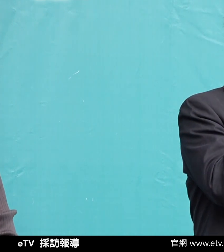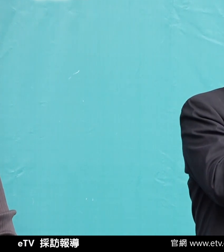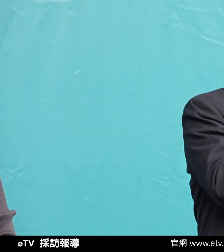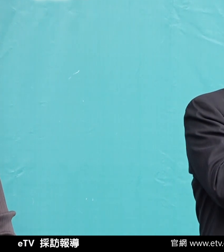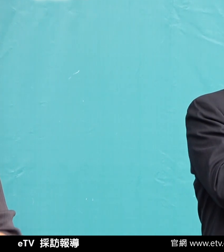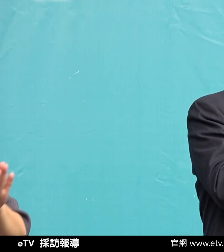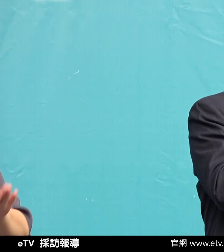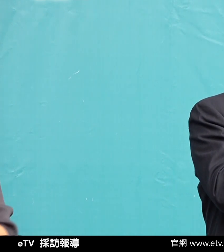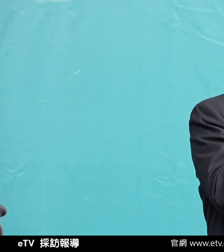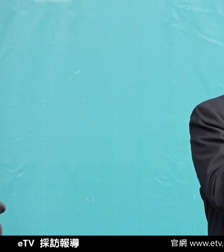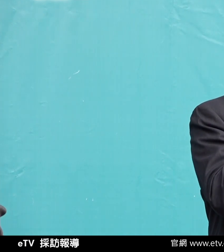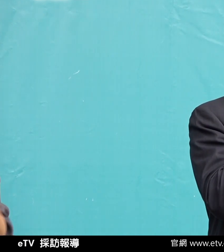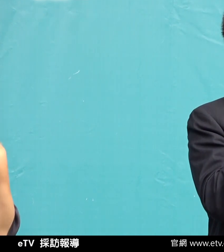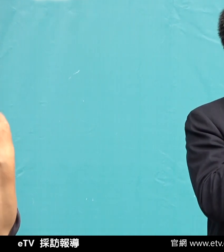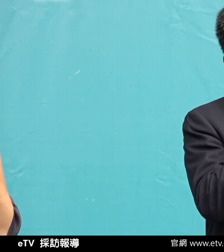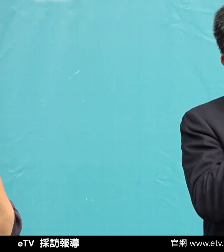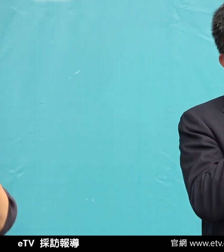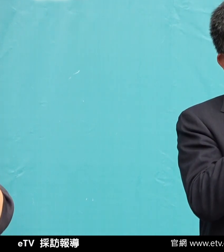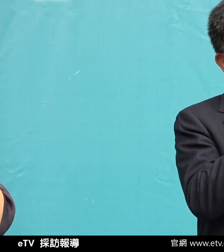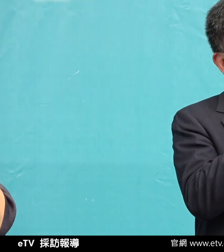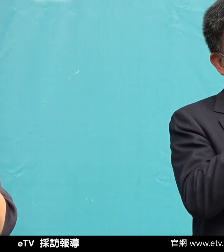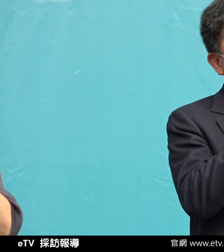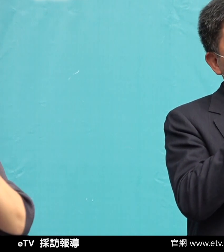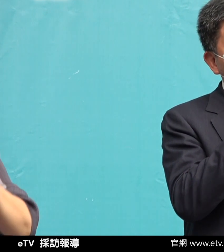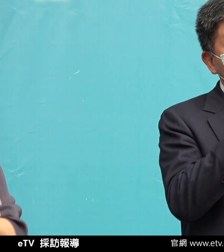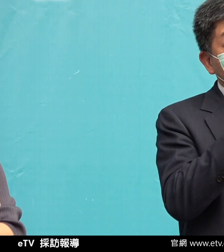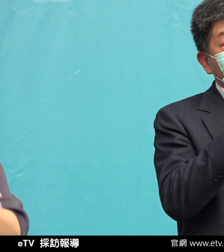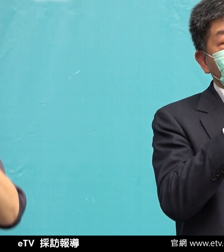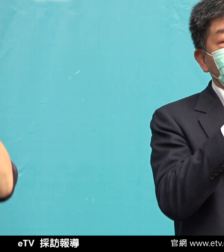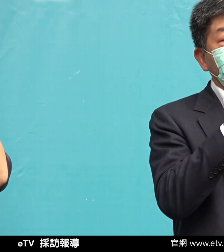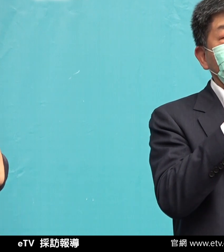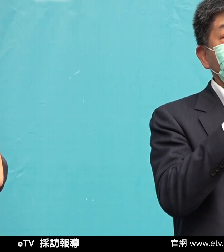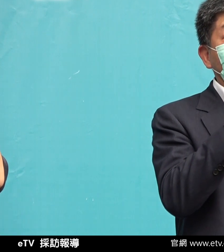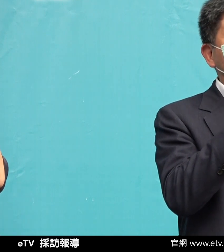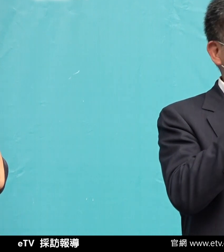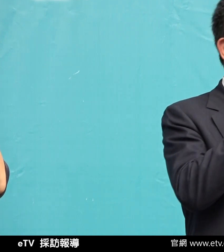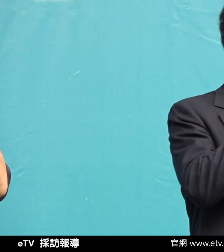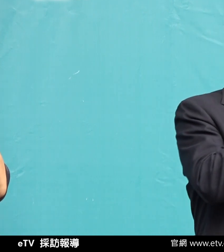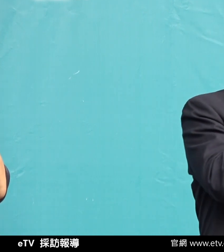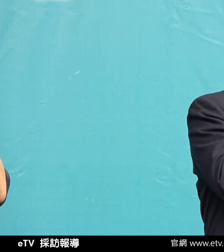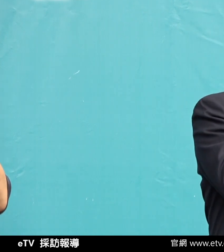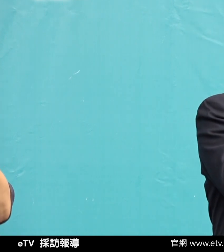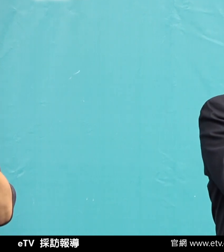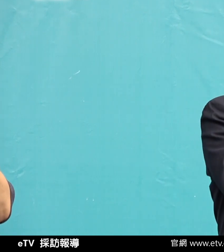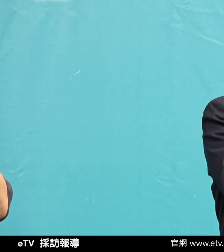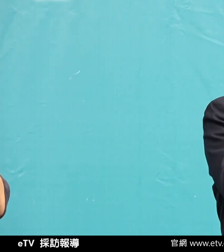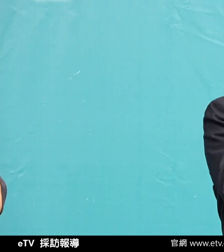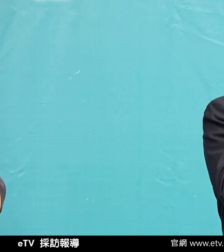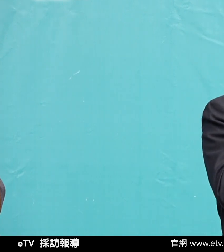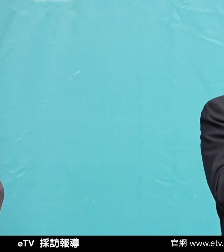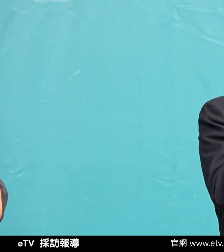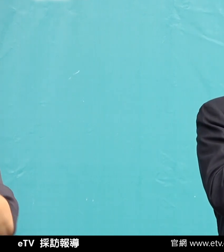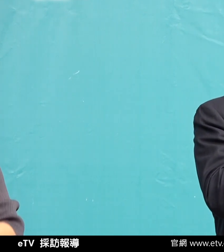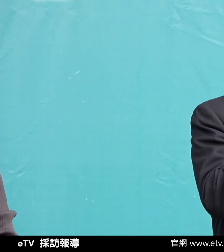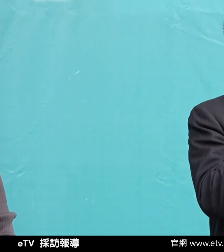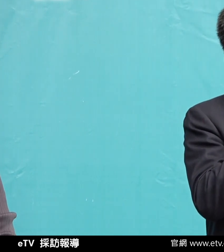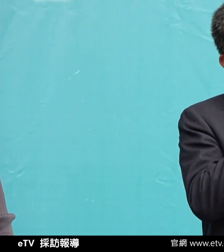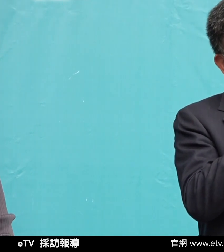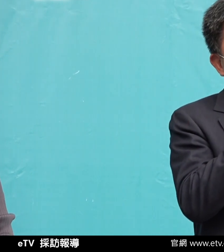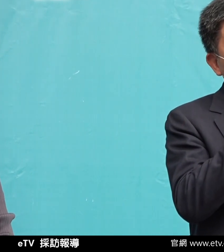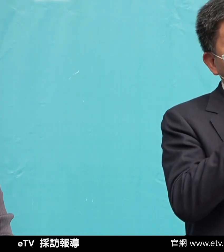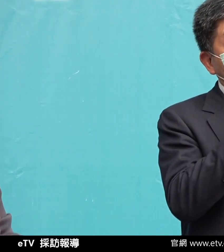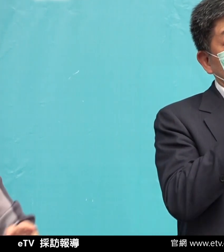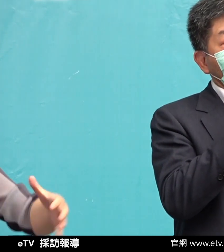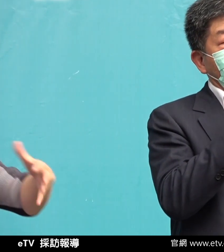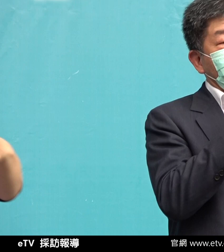然不能够大意。我们现在每百万人口确诊的人数大概是16，那全世